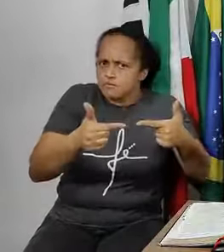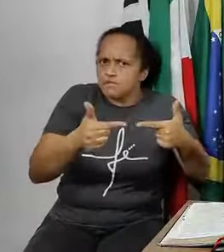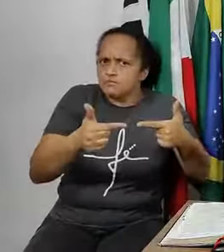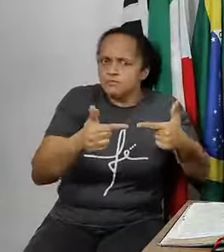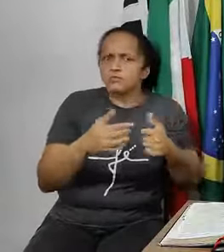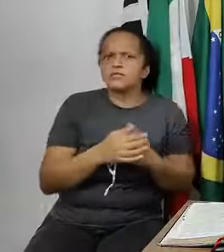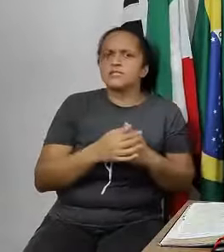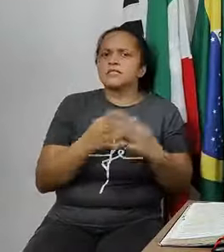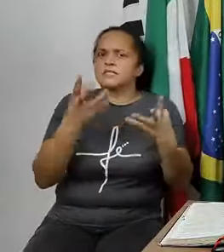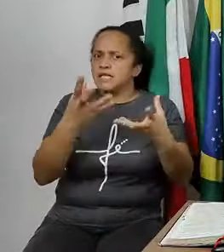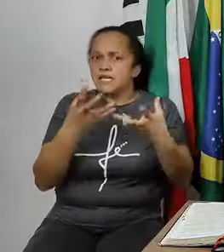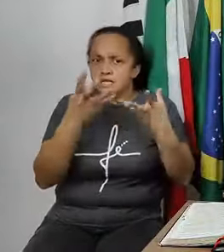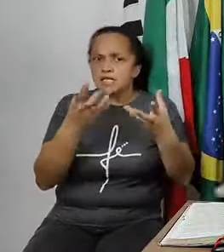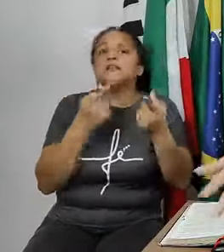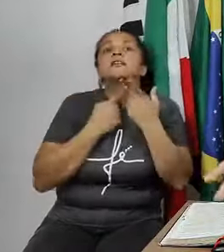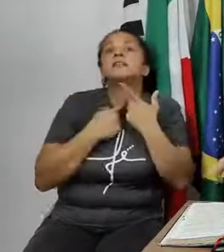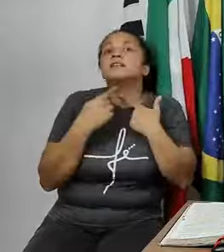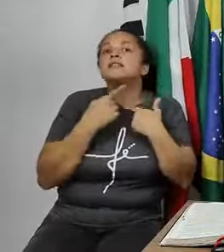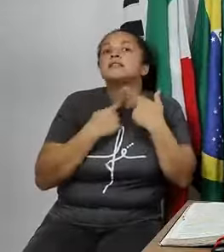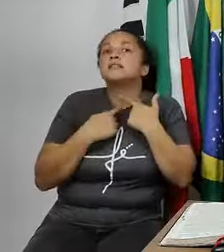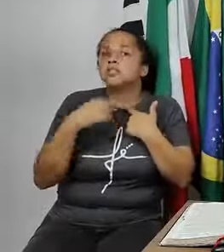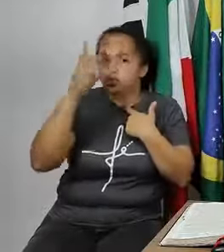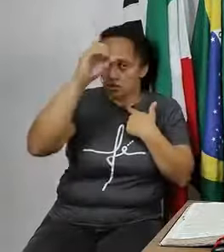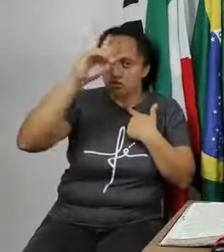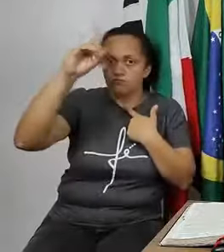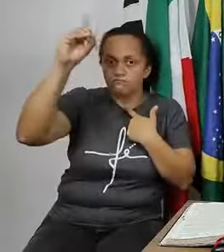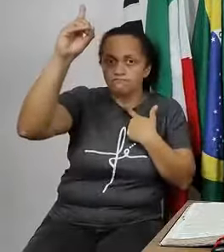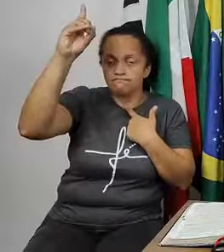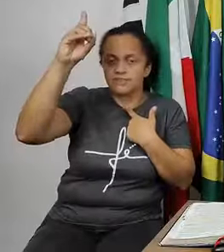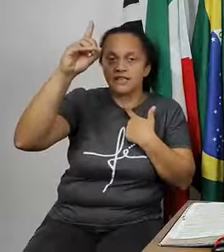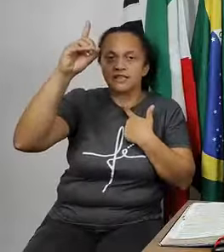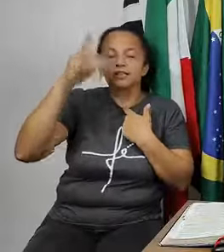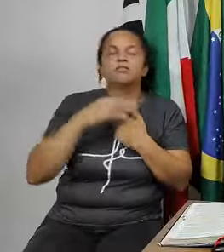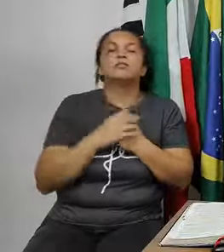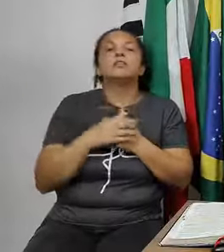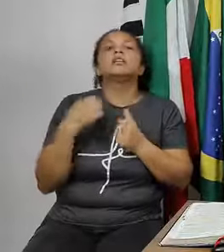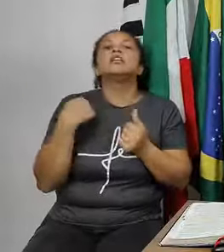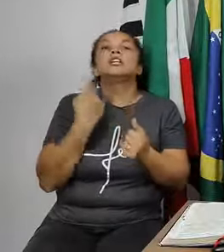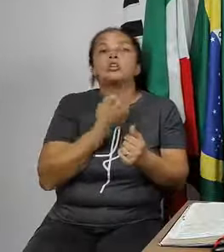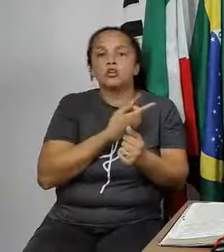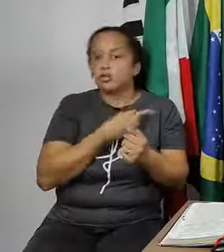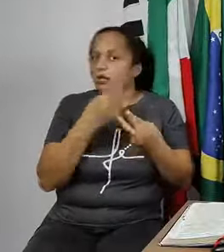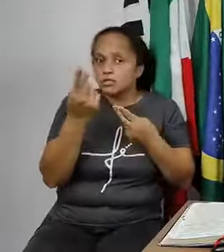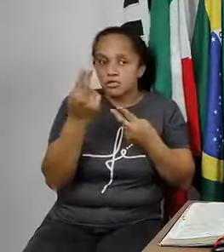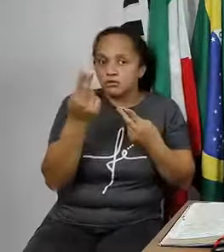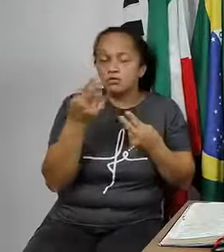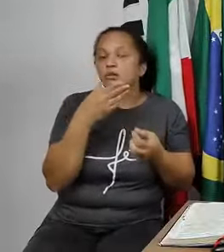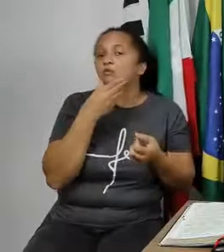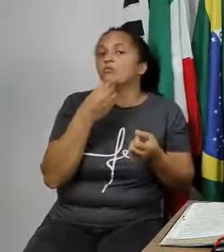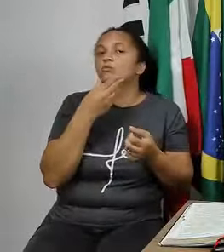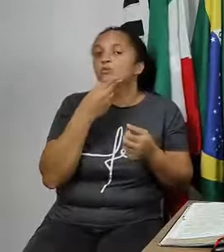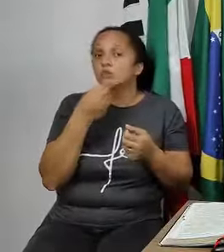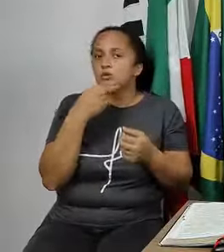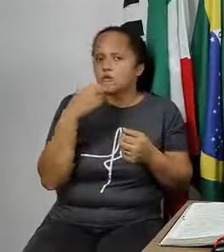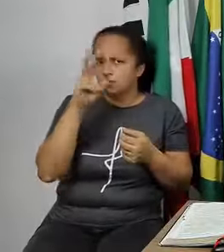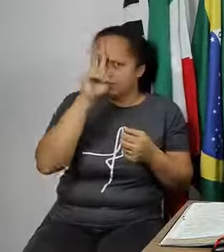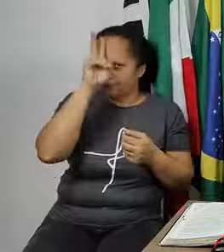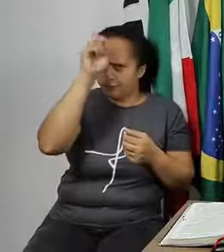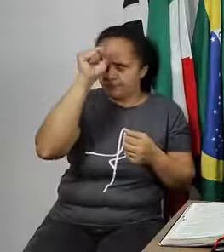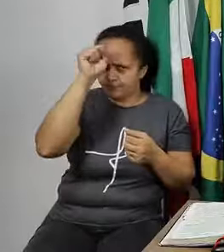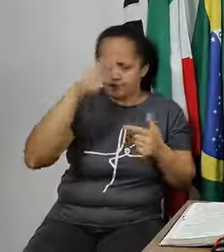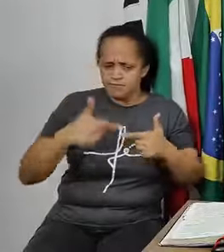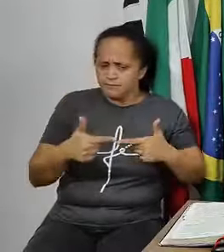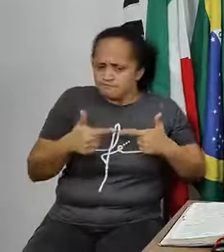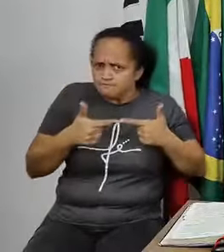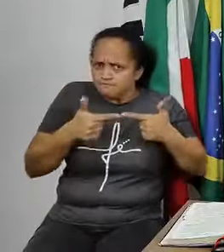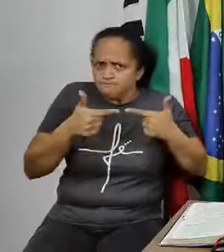abrindo profundas valas, onde estão os tesouros do Evangelho, os tesouros da